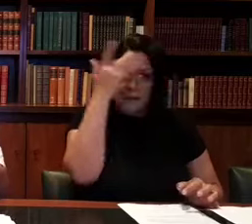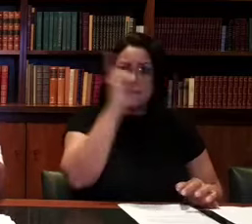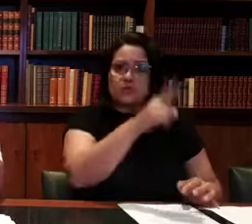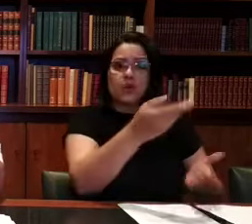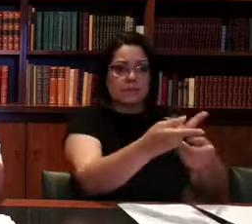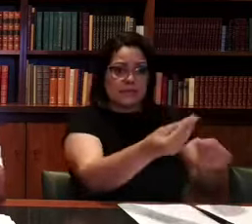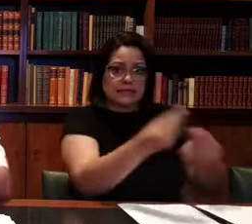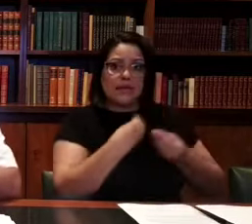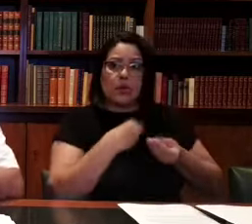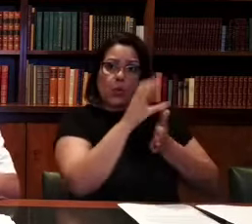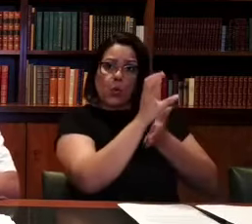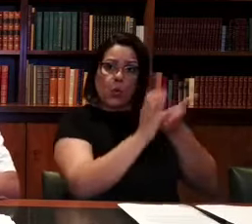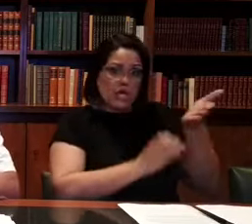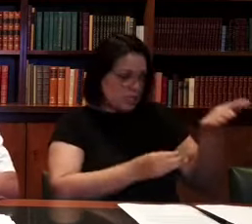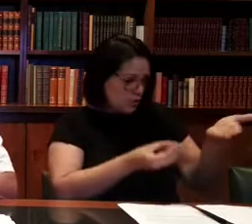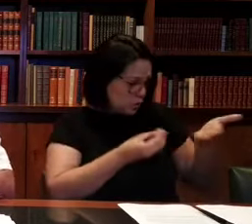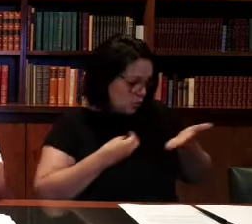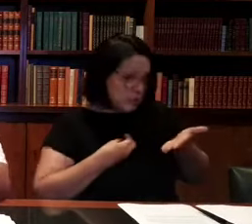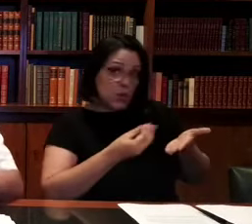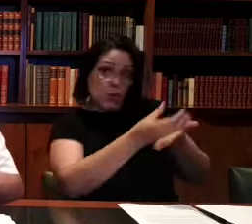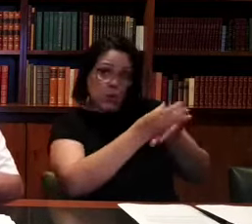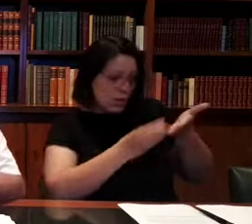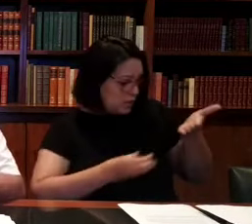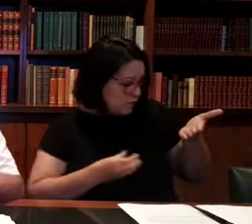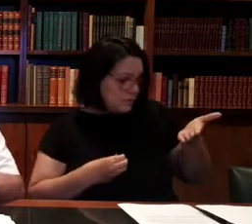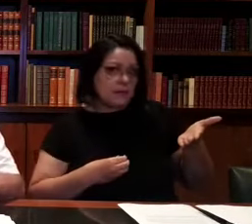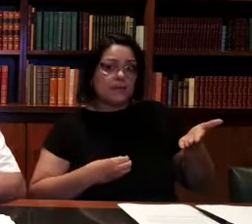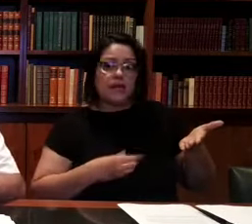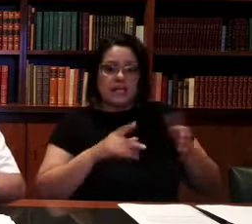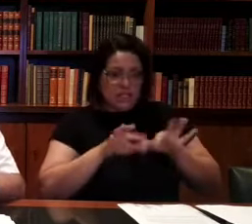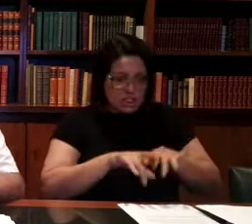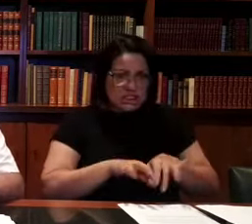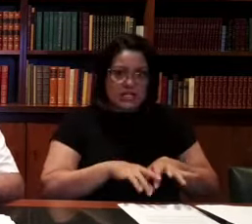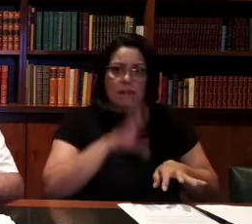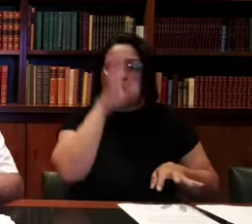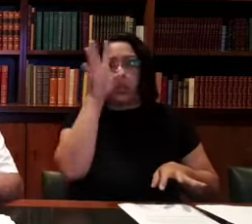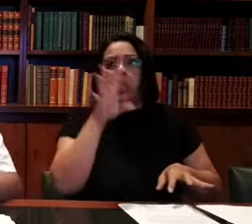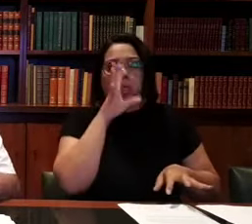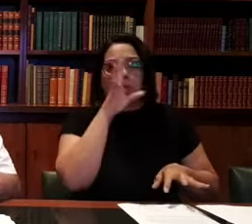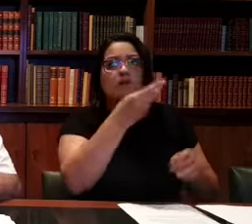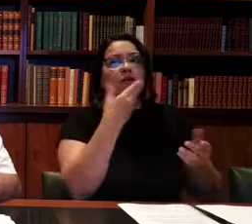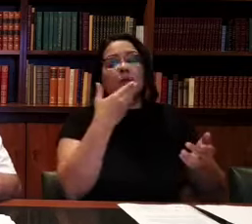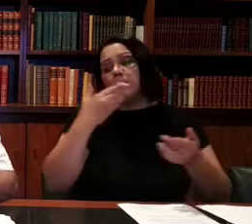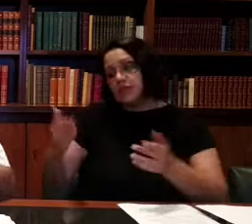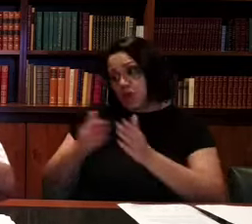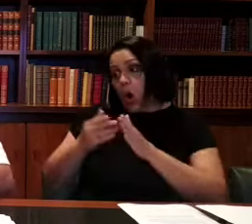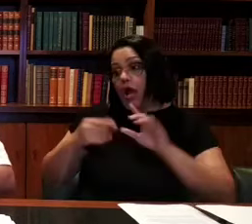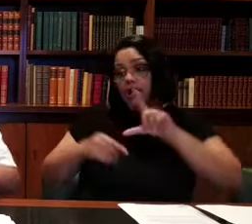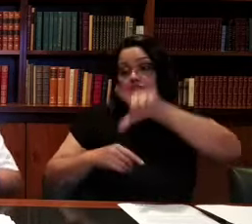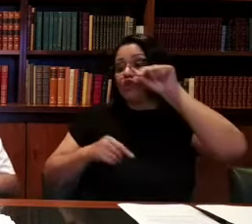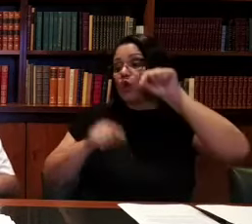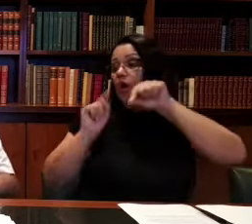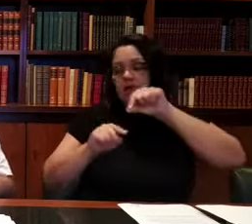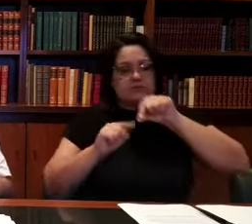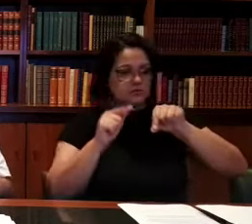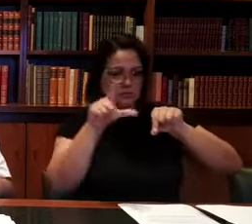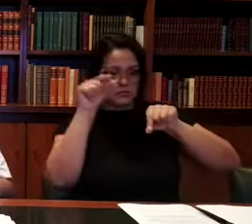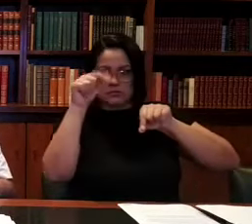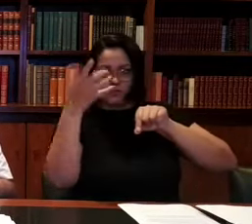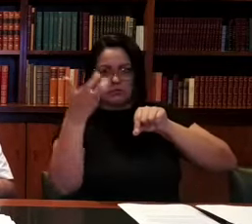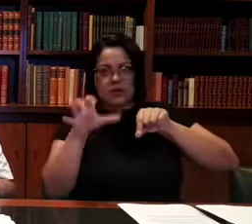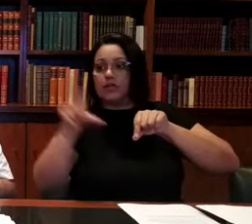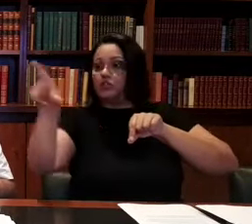o candidato dele né ele escreve lá embaixo essa besteira e essas e já foram que nova